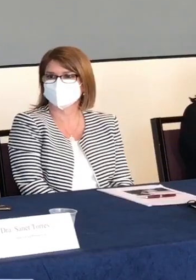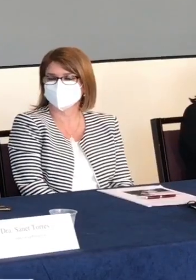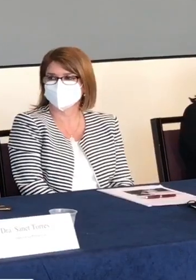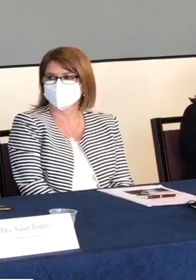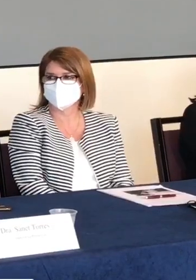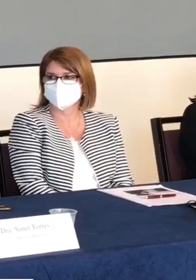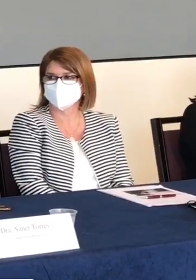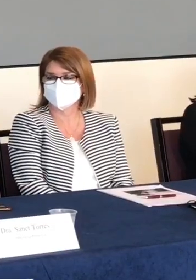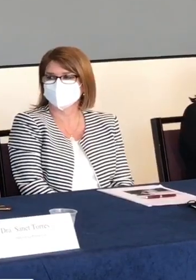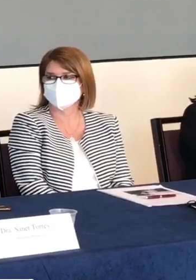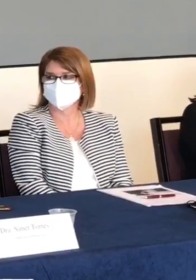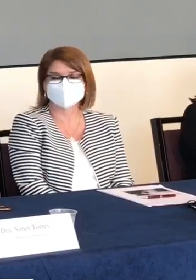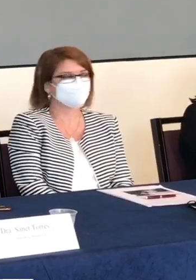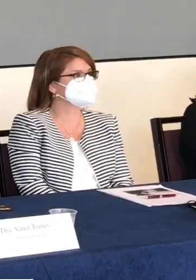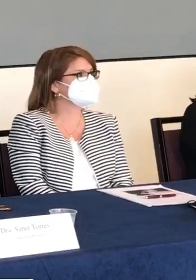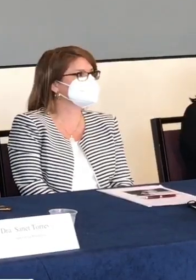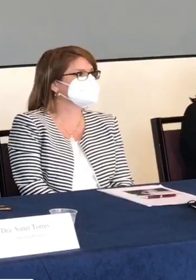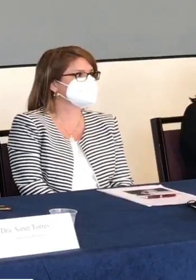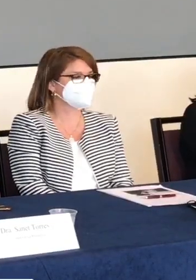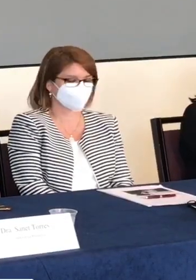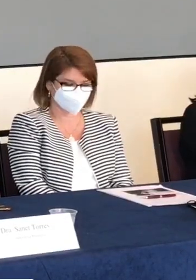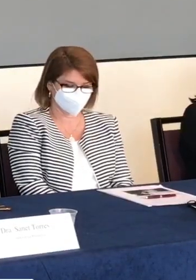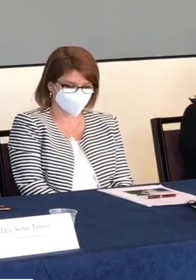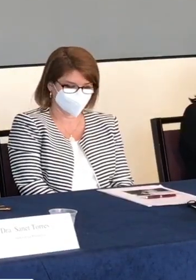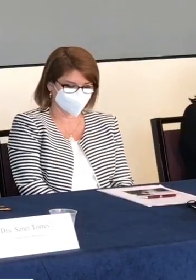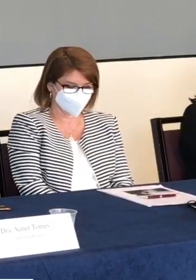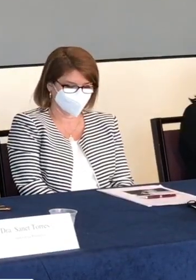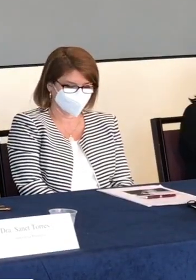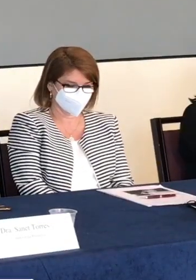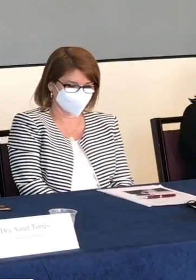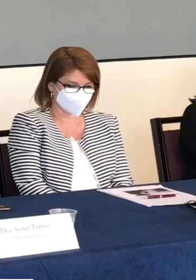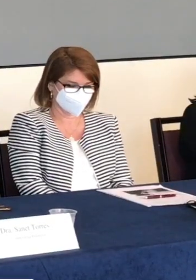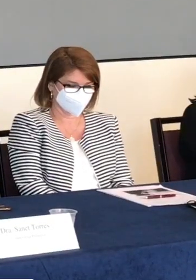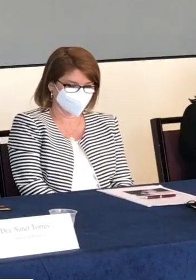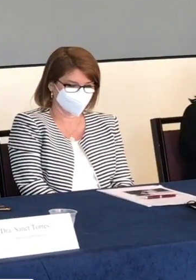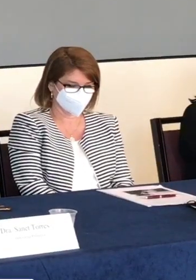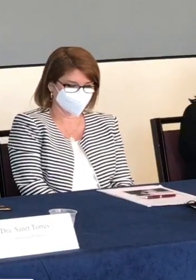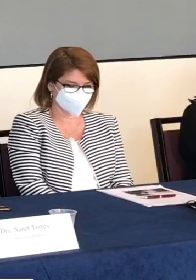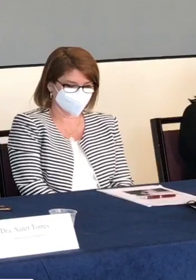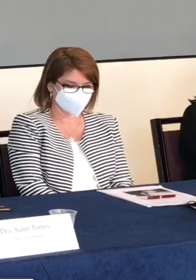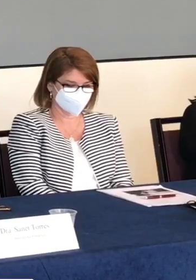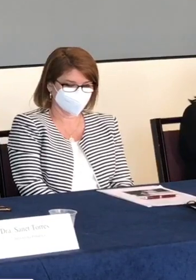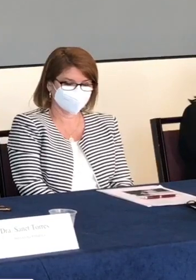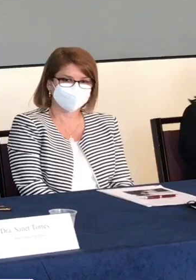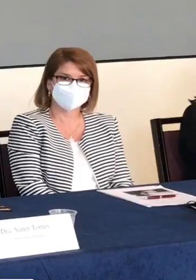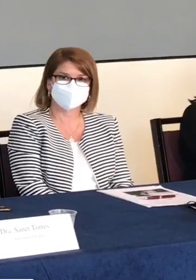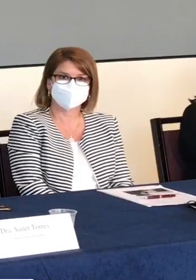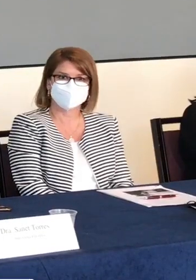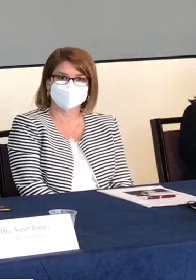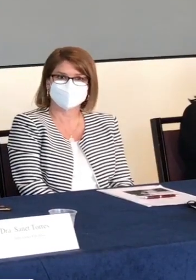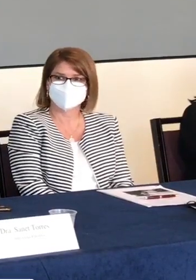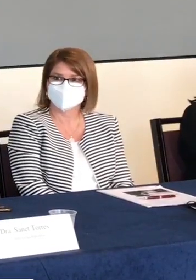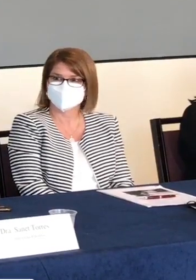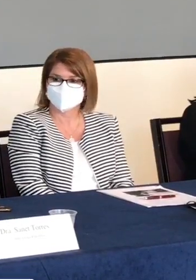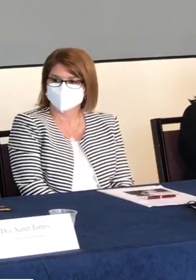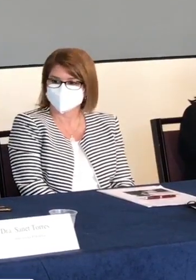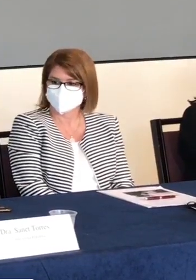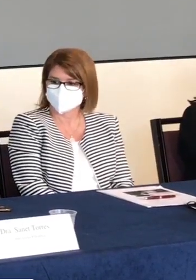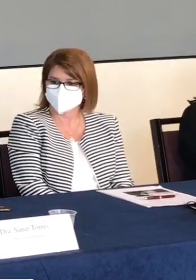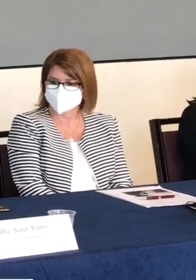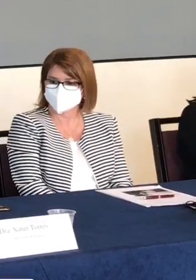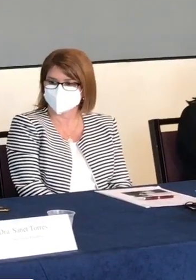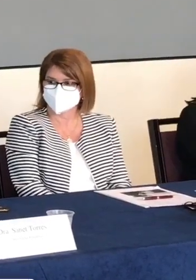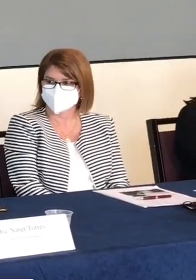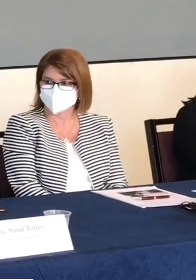también proteger a todos los demás componentes de su núcleo familiar y proteger a los adultos también. Muchas gracias,